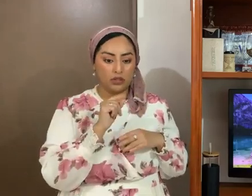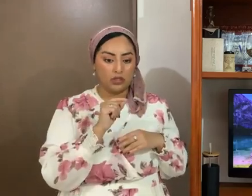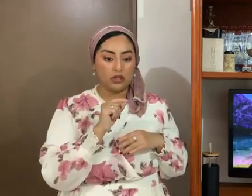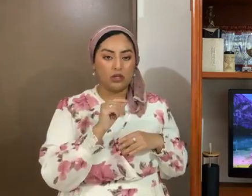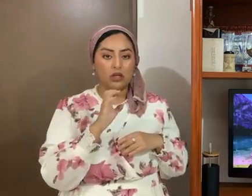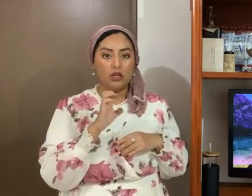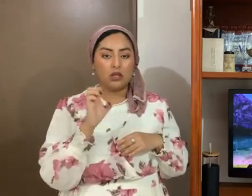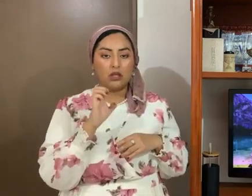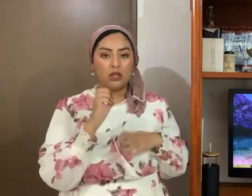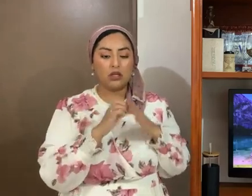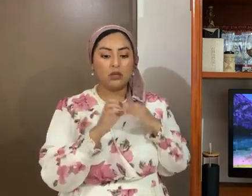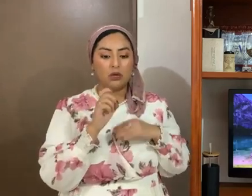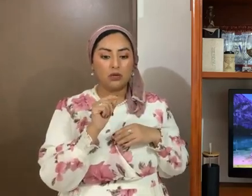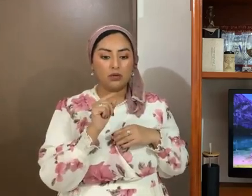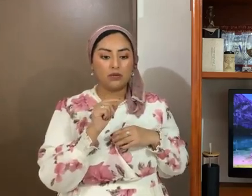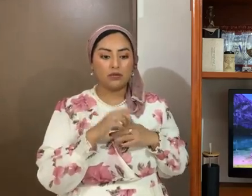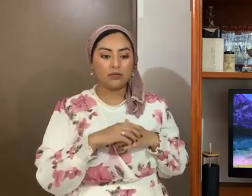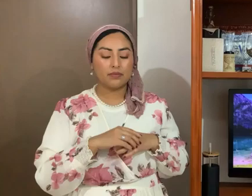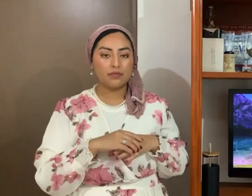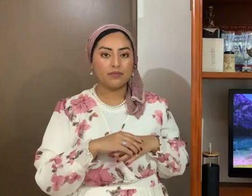20. Éxodo 20, vamos para allá.